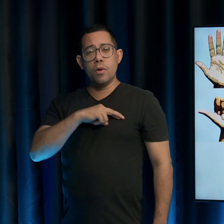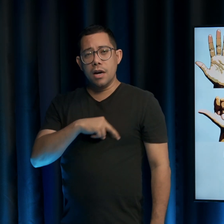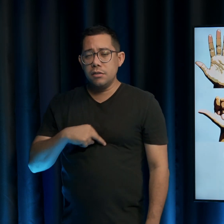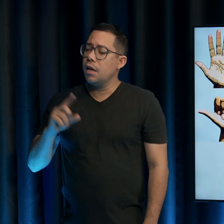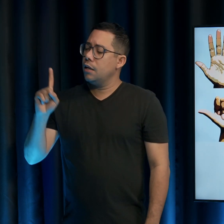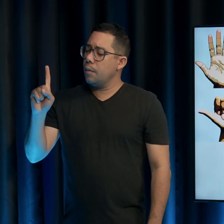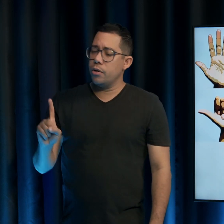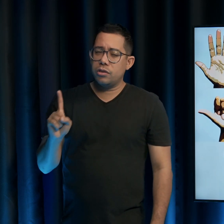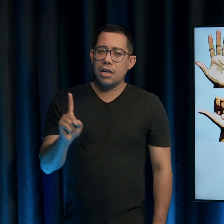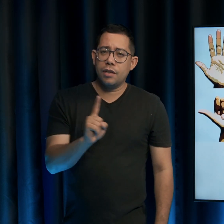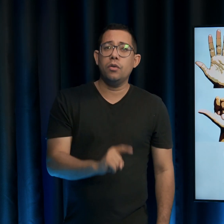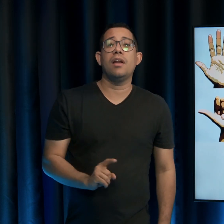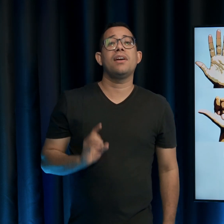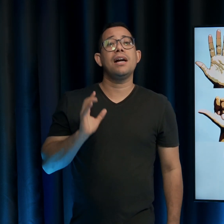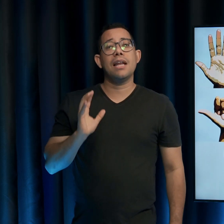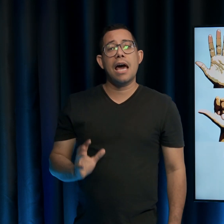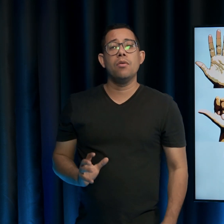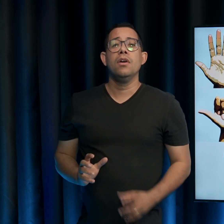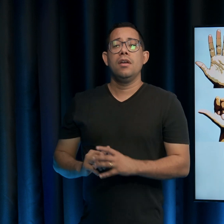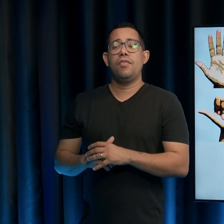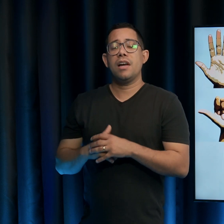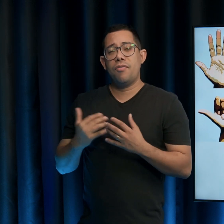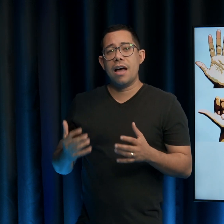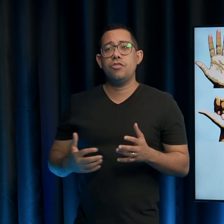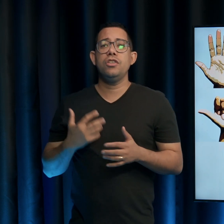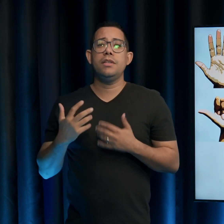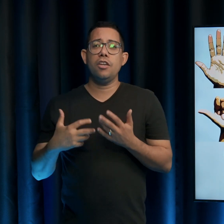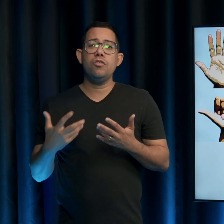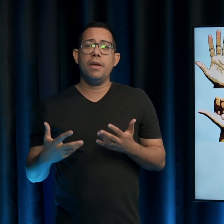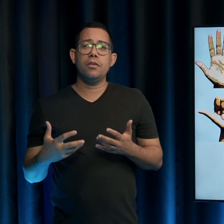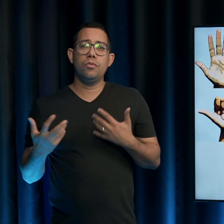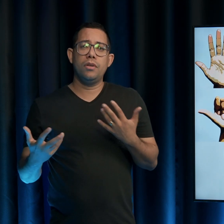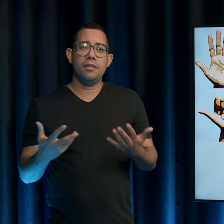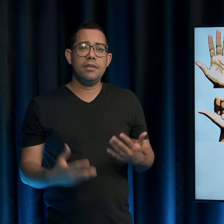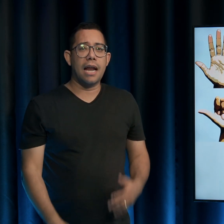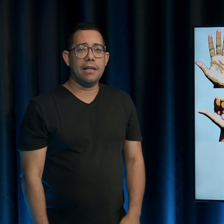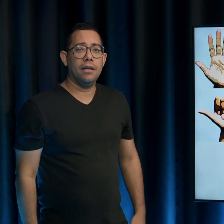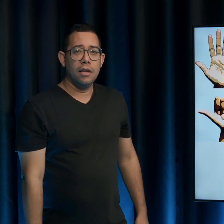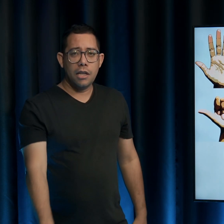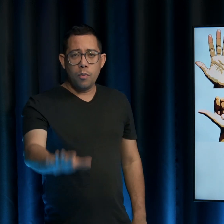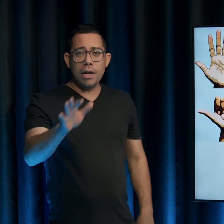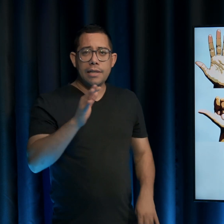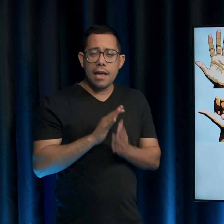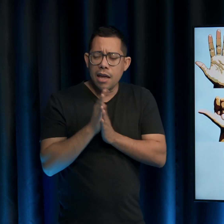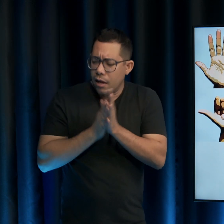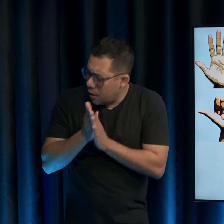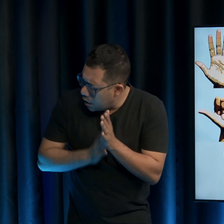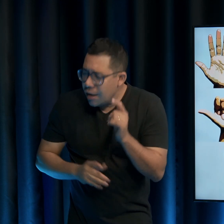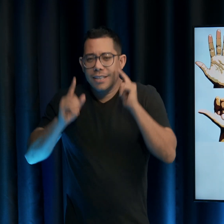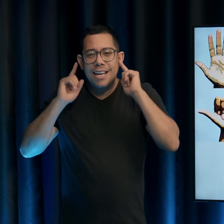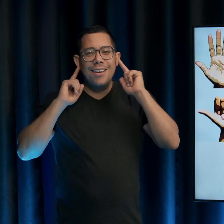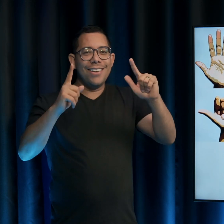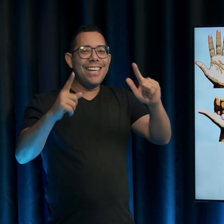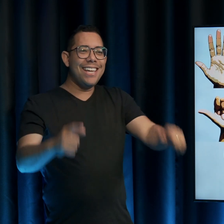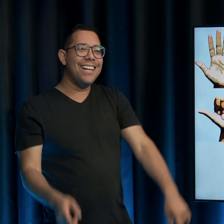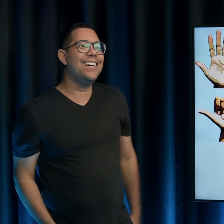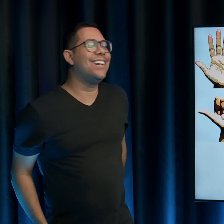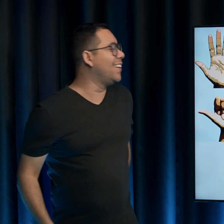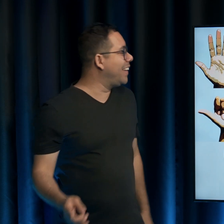antes, depois o classificador. Vai ficar claro e fica fácil de entendimento do que se trata. Tranquilo até aí? Tranquilo!